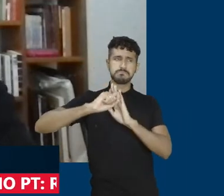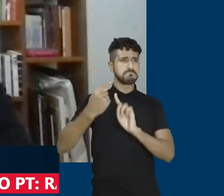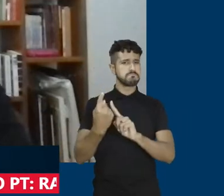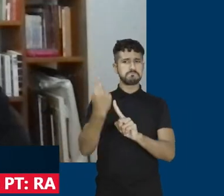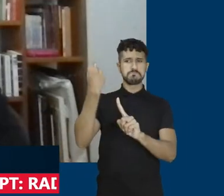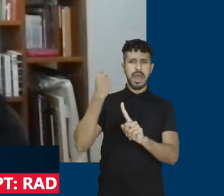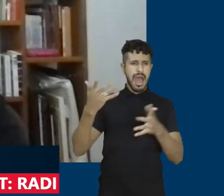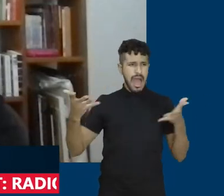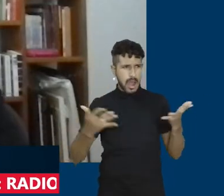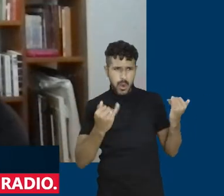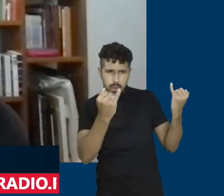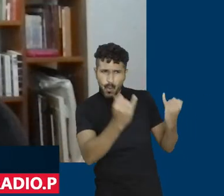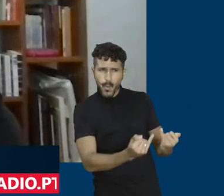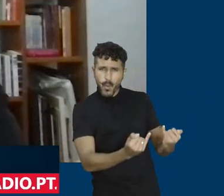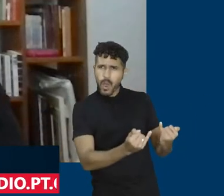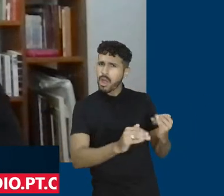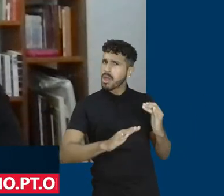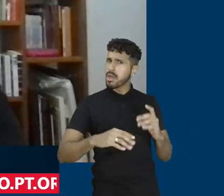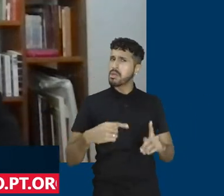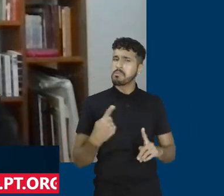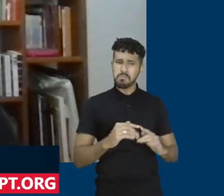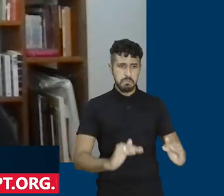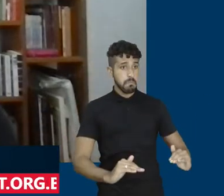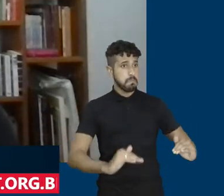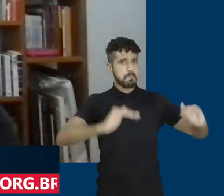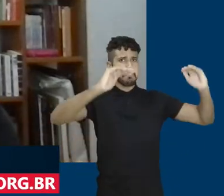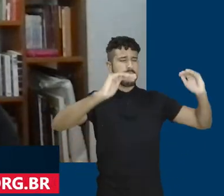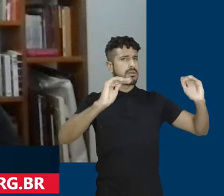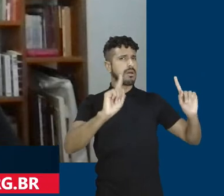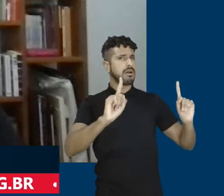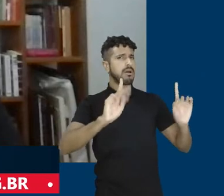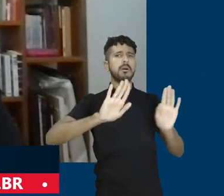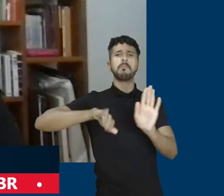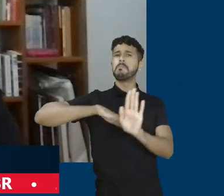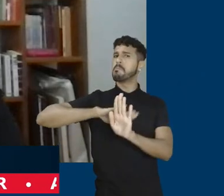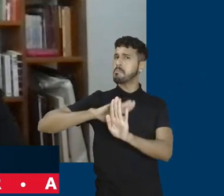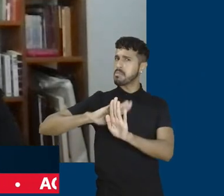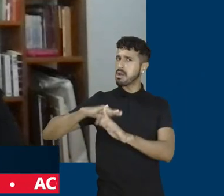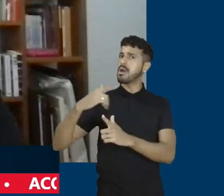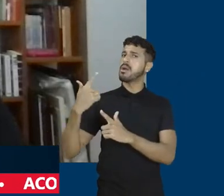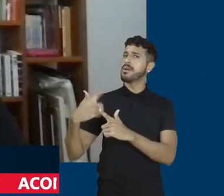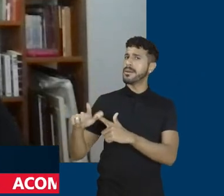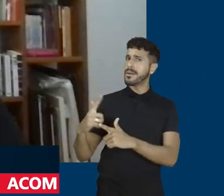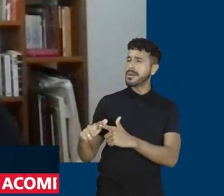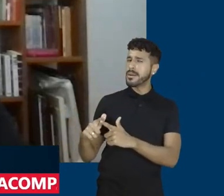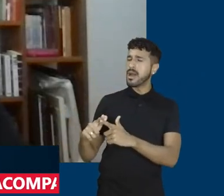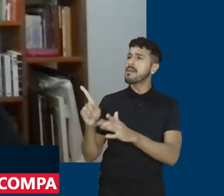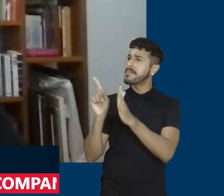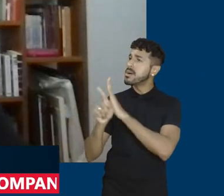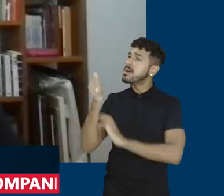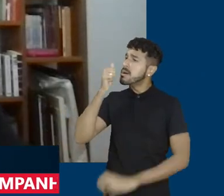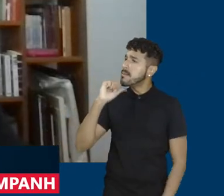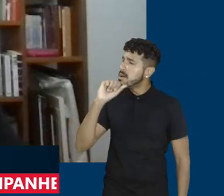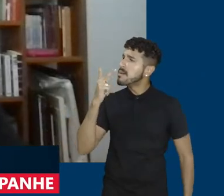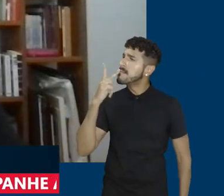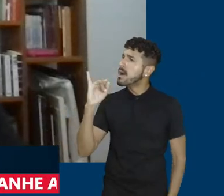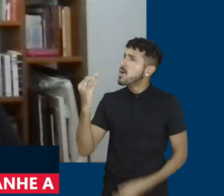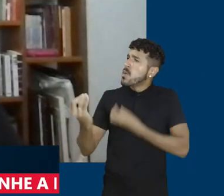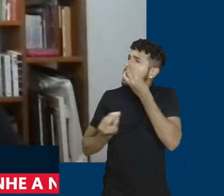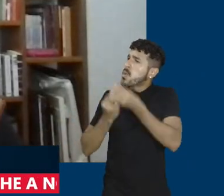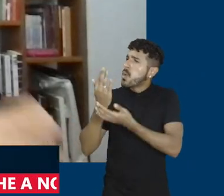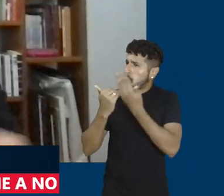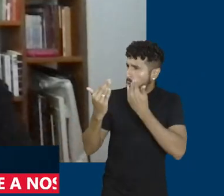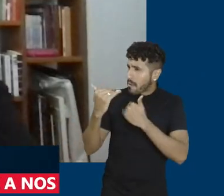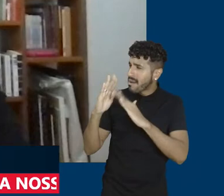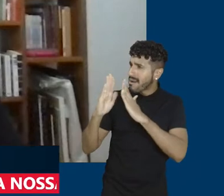voltou agora, perdeu peso, não cresceu, tem algum problema. É, mãe, pai, como que está a alimentação